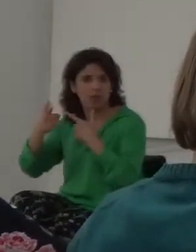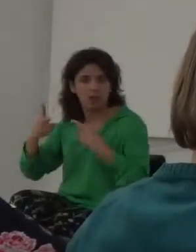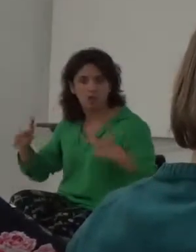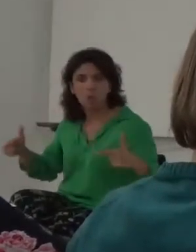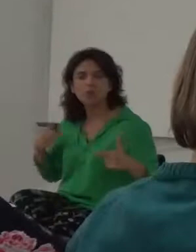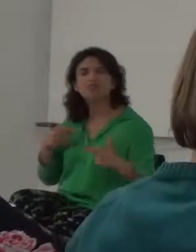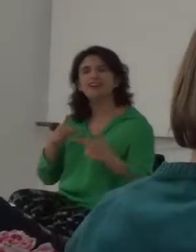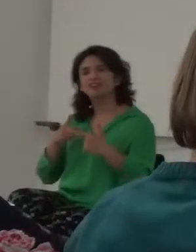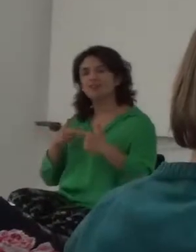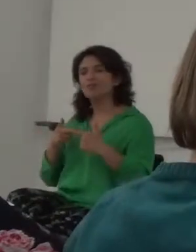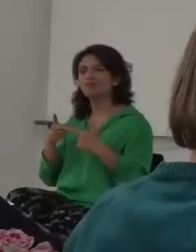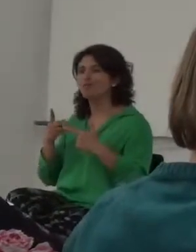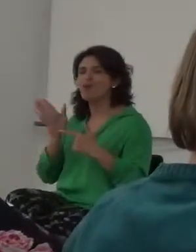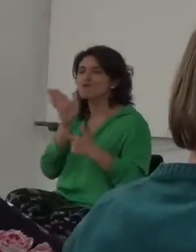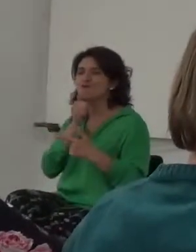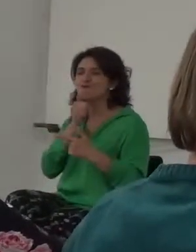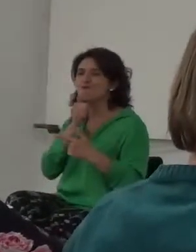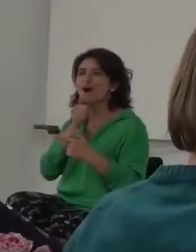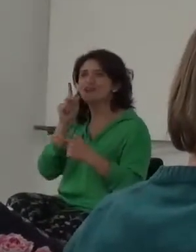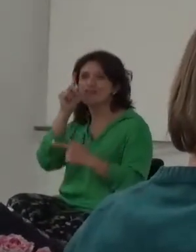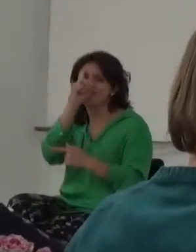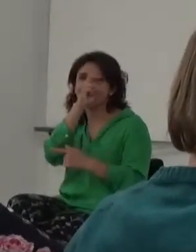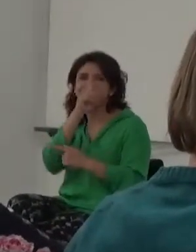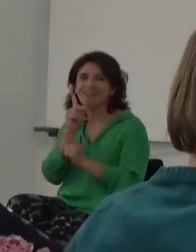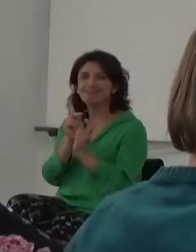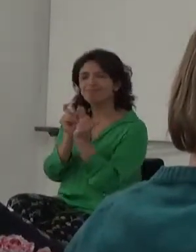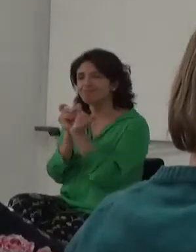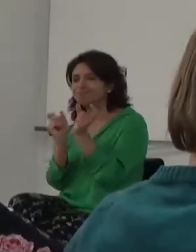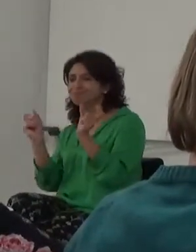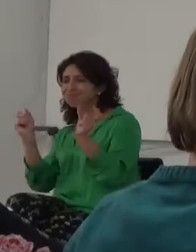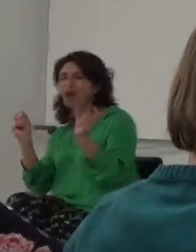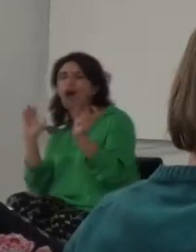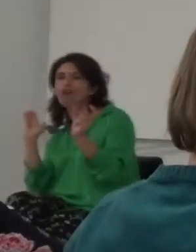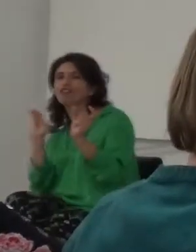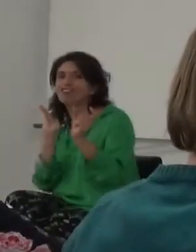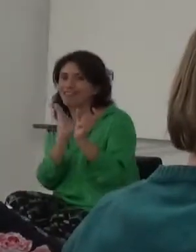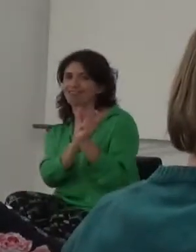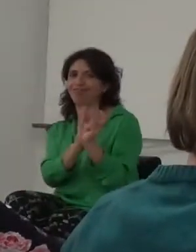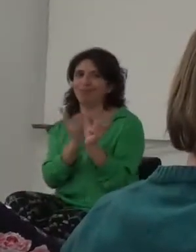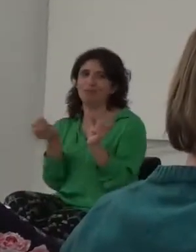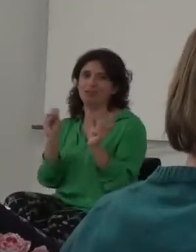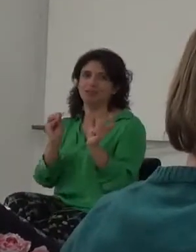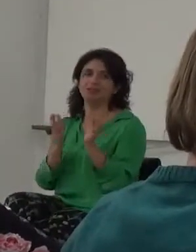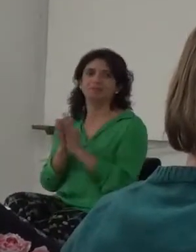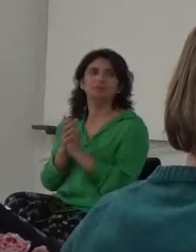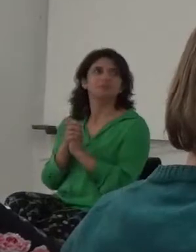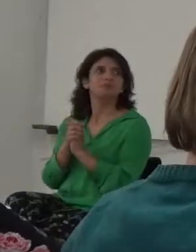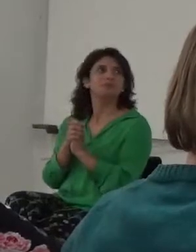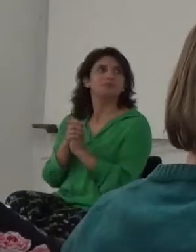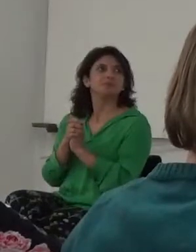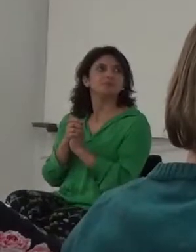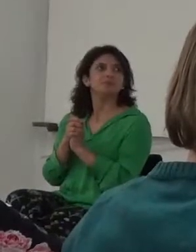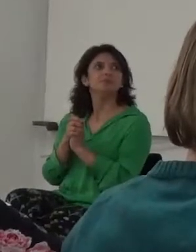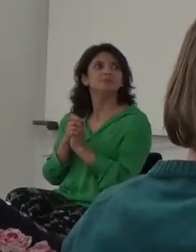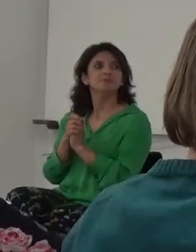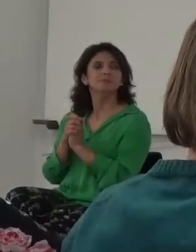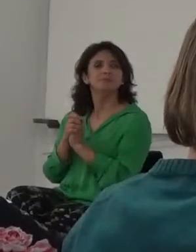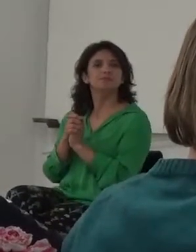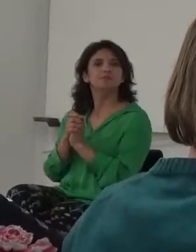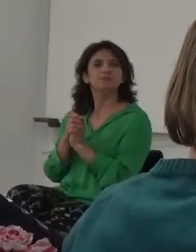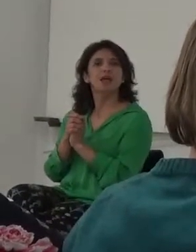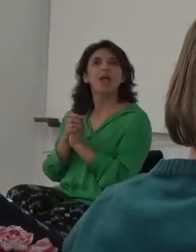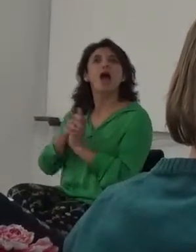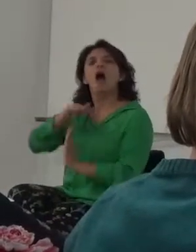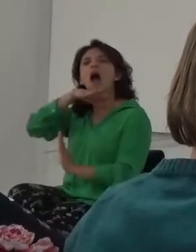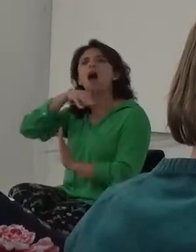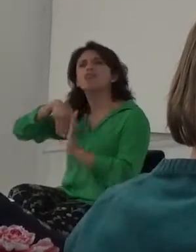posteriores a ellas no son tan complejas como la adulta las que expresa. Entonces, la adulta es